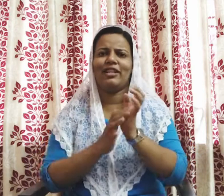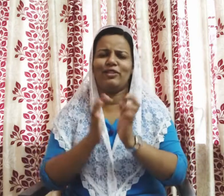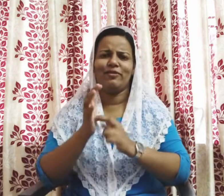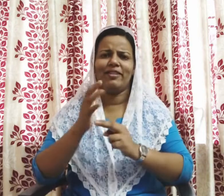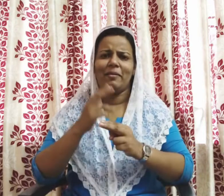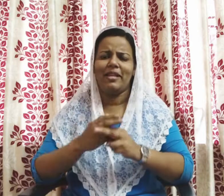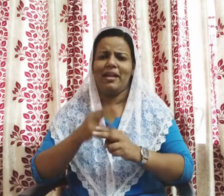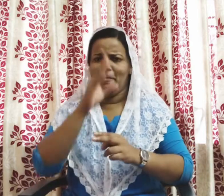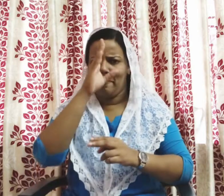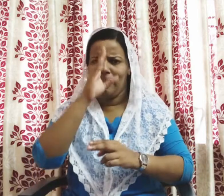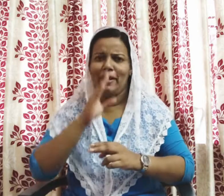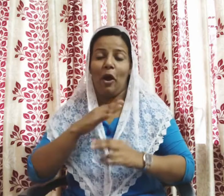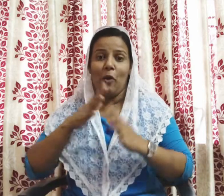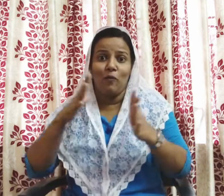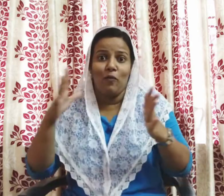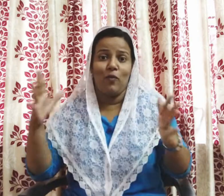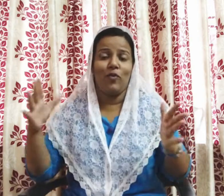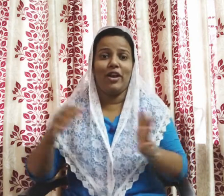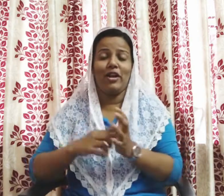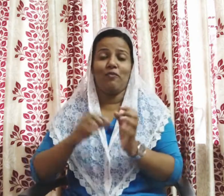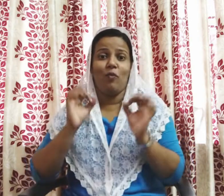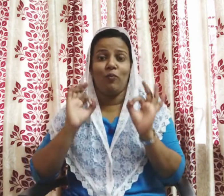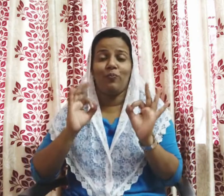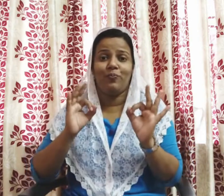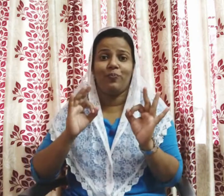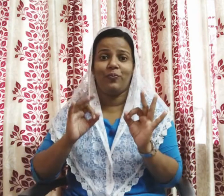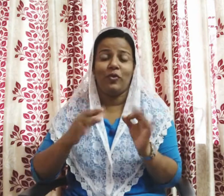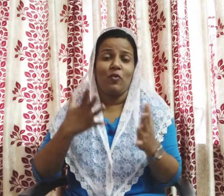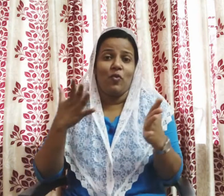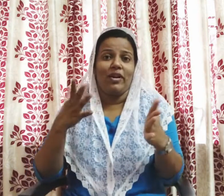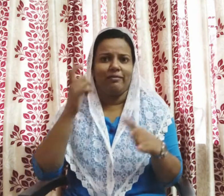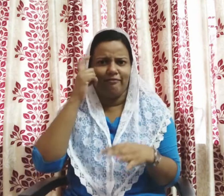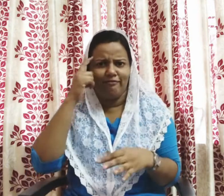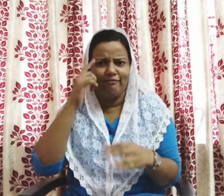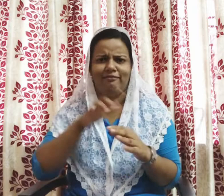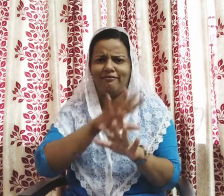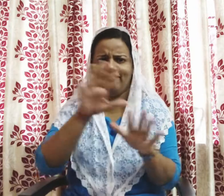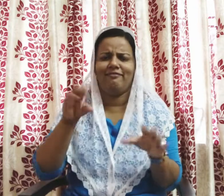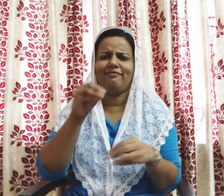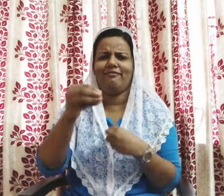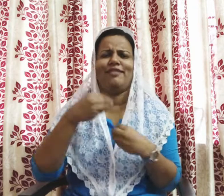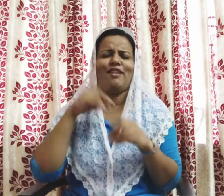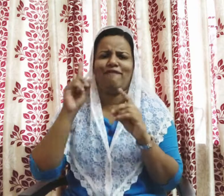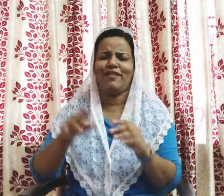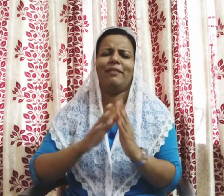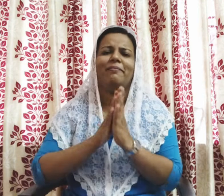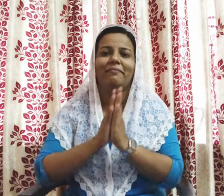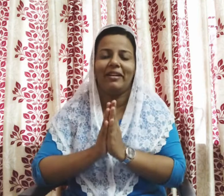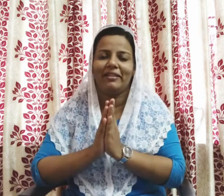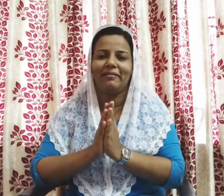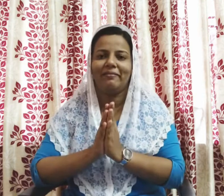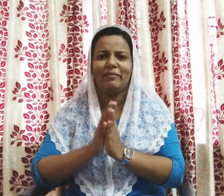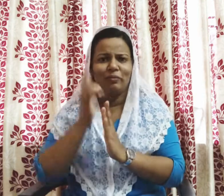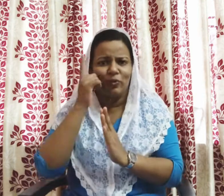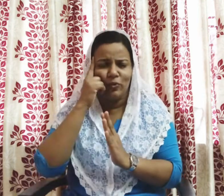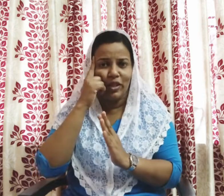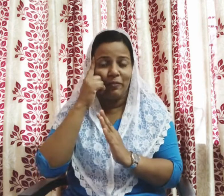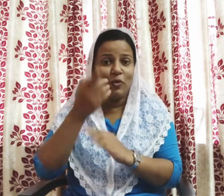നാമത്തിൽ പിതാവേ, ആ ഒരു അസാധാരണ കോൺഷ്യസ് ഇന്ന് ഈ ശബ്ദം കേൾക്കുന്ന ഞങ്ങൾക്ക് ഓരോരുത്തർക്കും കർത്താവ് തരുന്നതിനായി സ്തോത്രം.